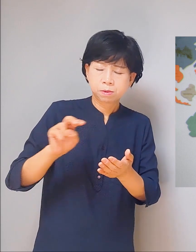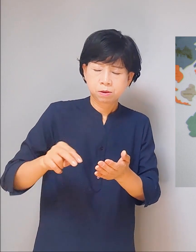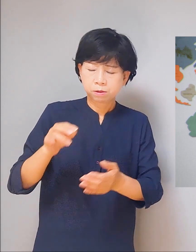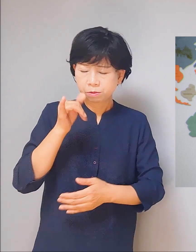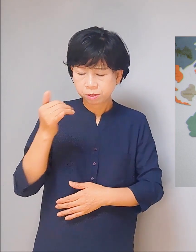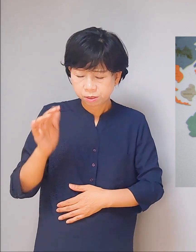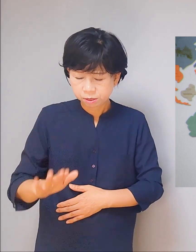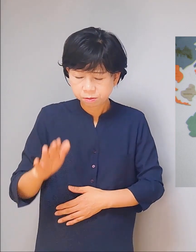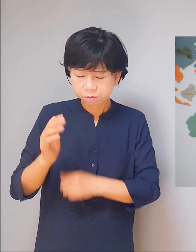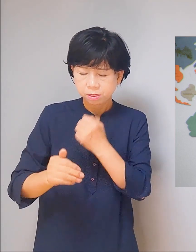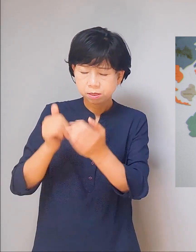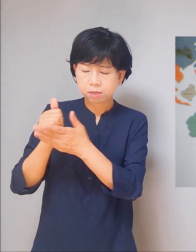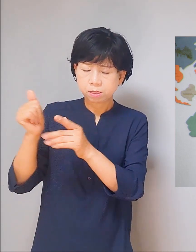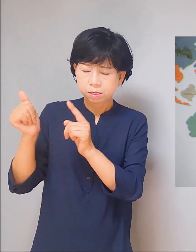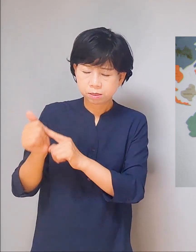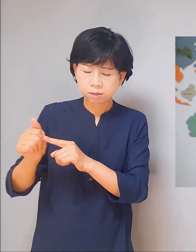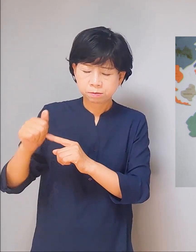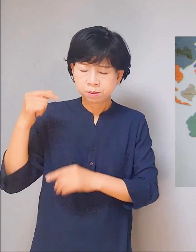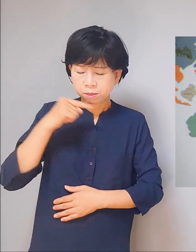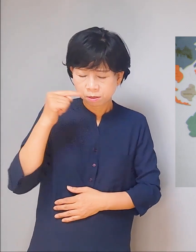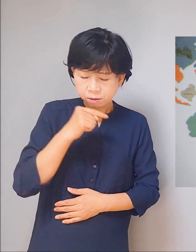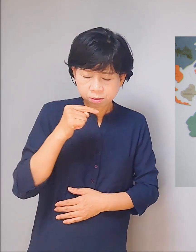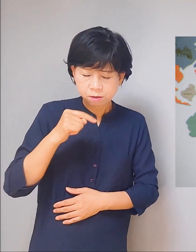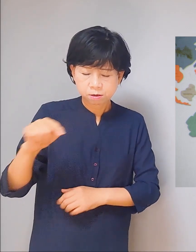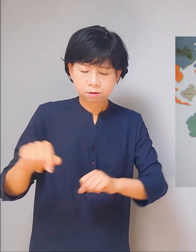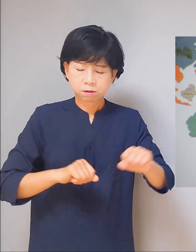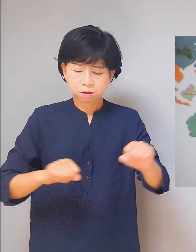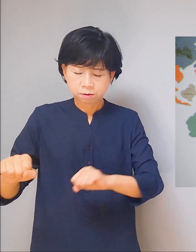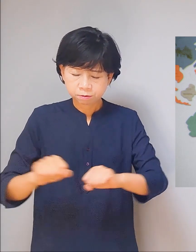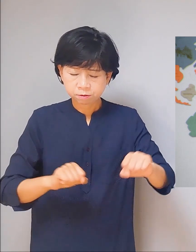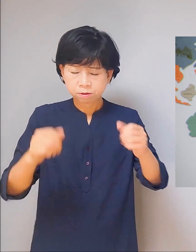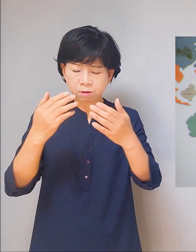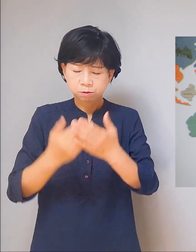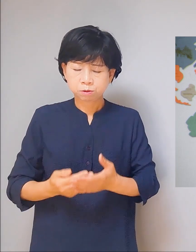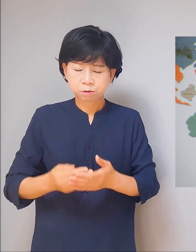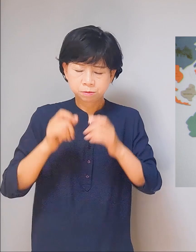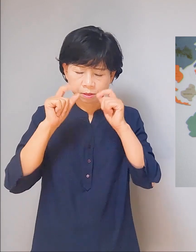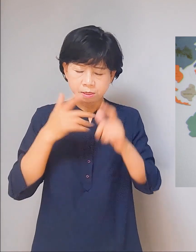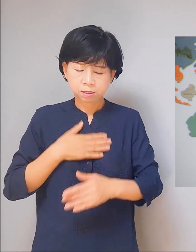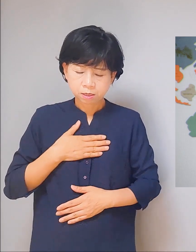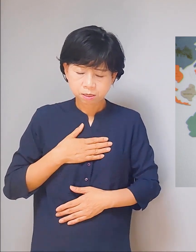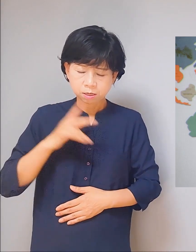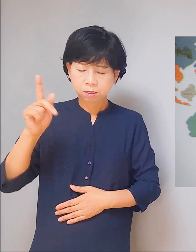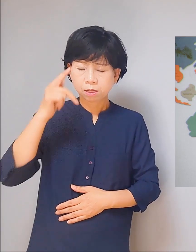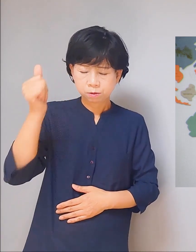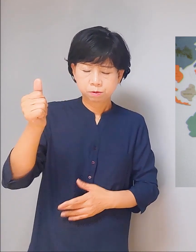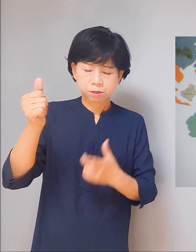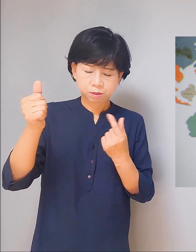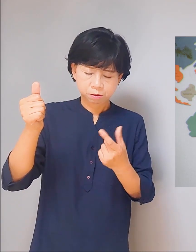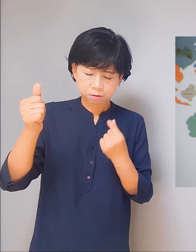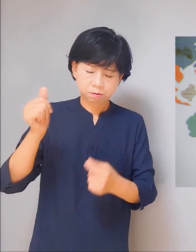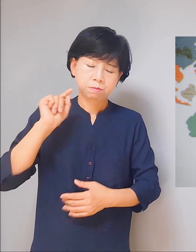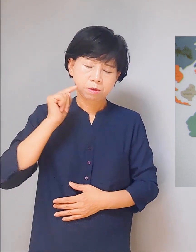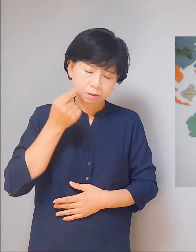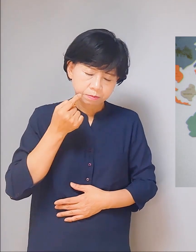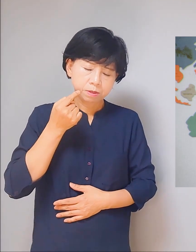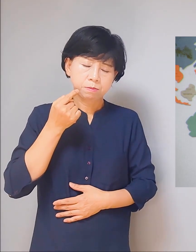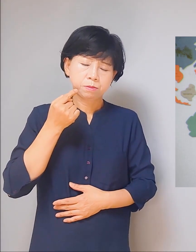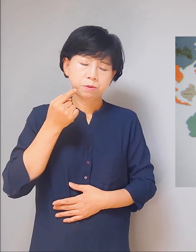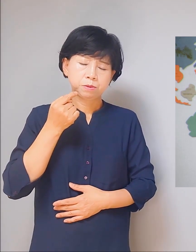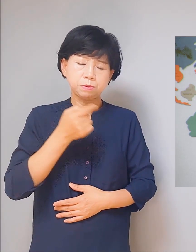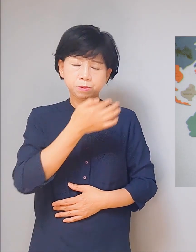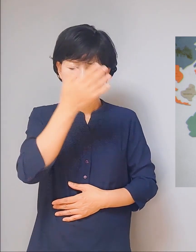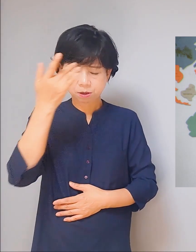하나님이 치밀하게 우리를 통해서 역사하시는 것을 깨닫고 다윗처럼